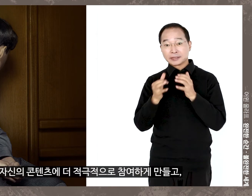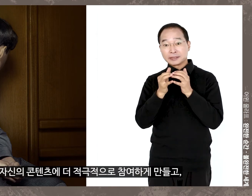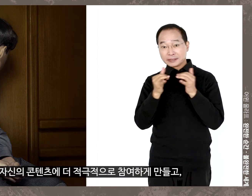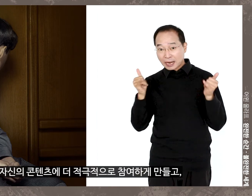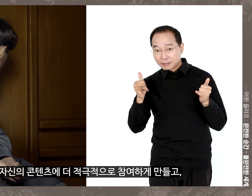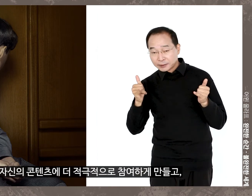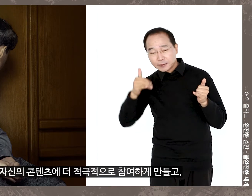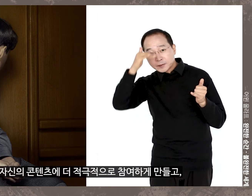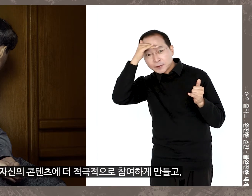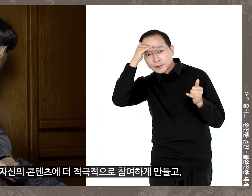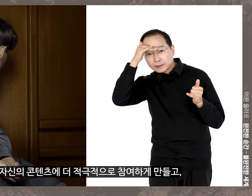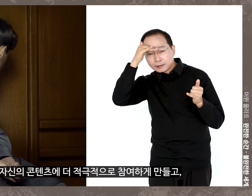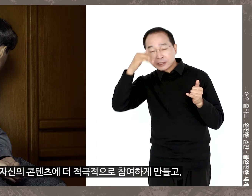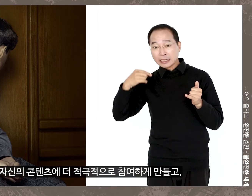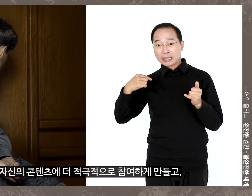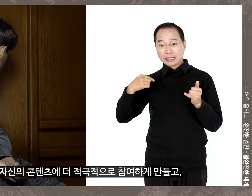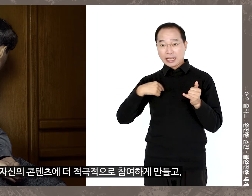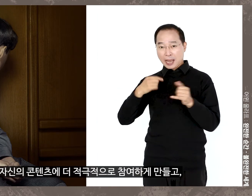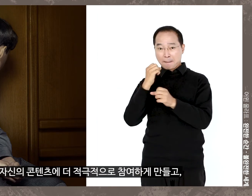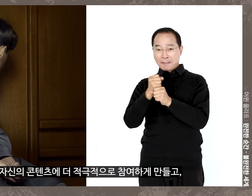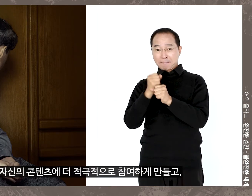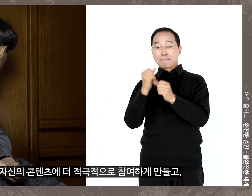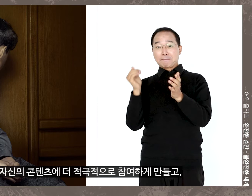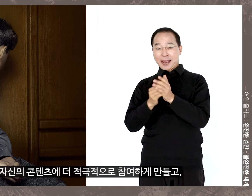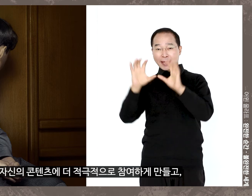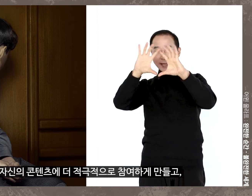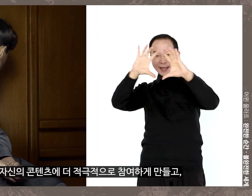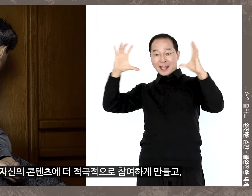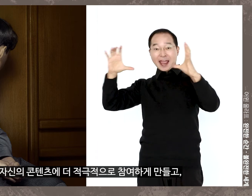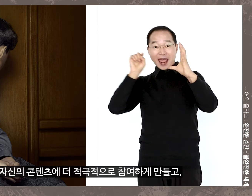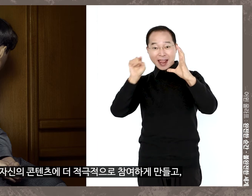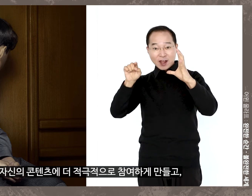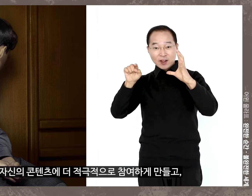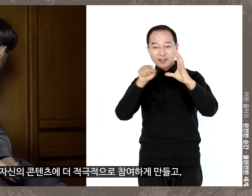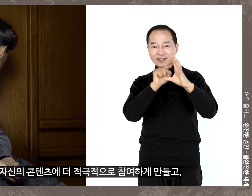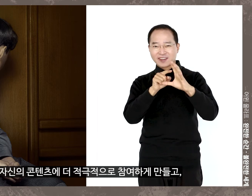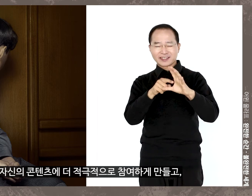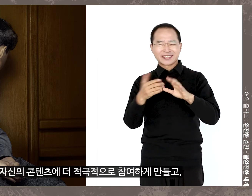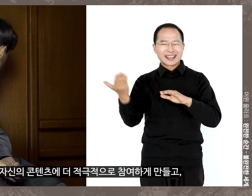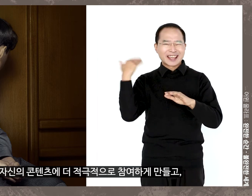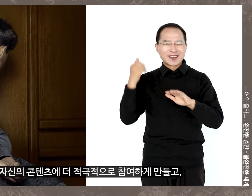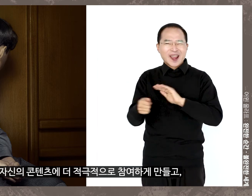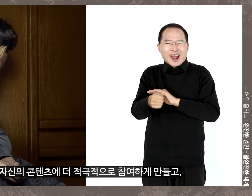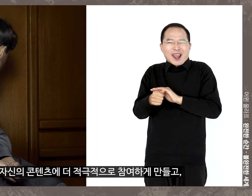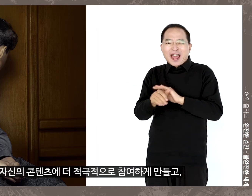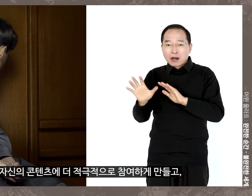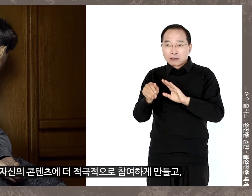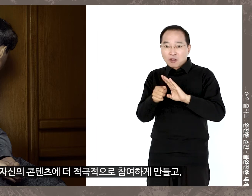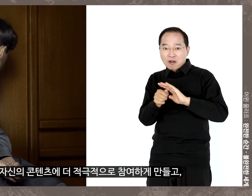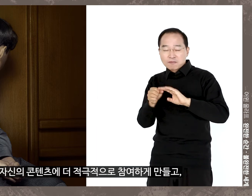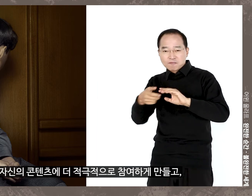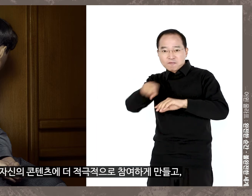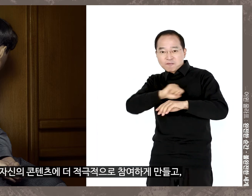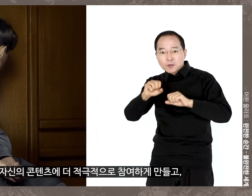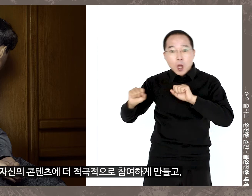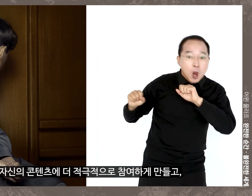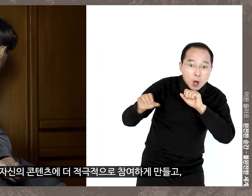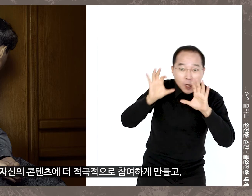관람객들이 자신의 콘텐츠에 더 적극적으로 참여하게 만들고